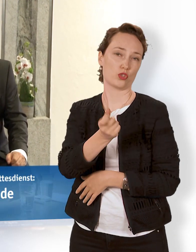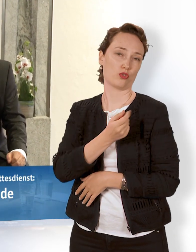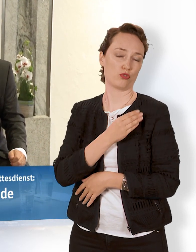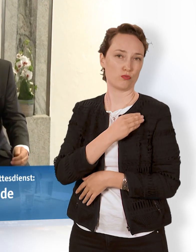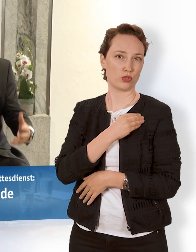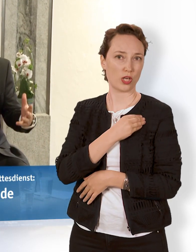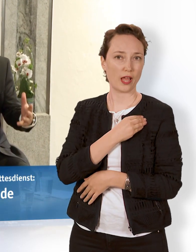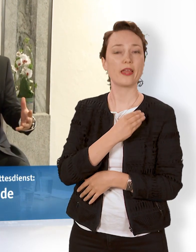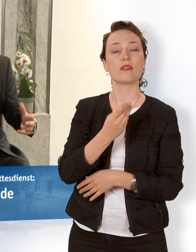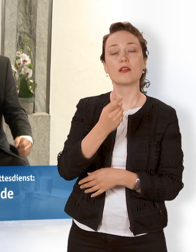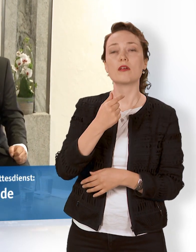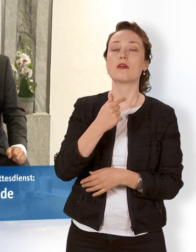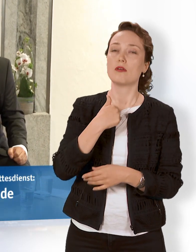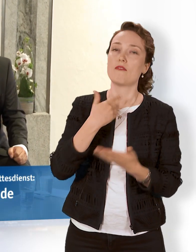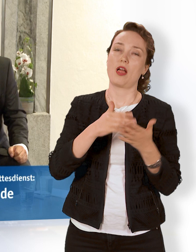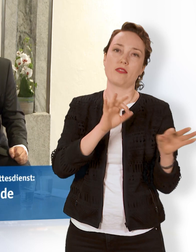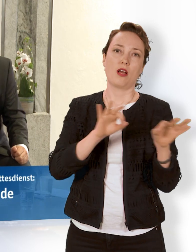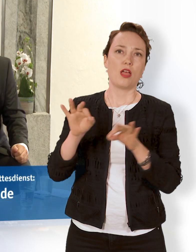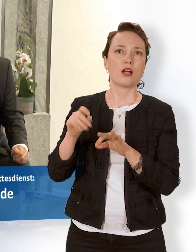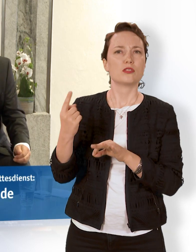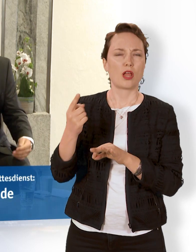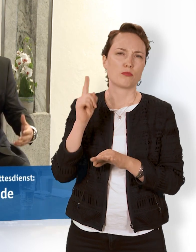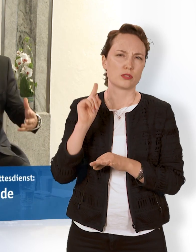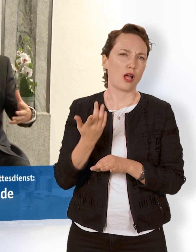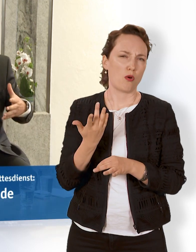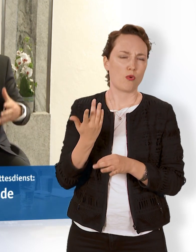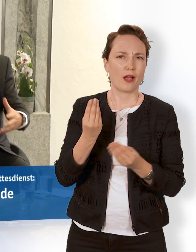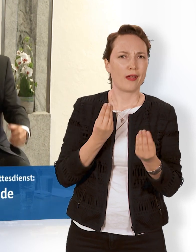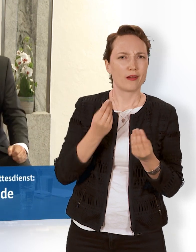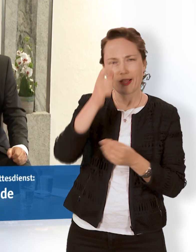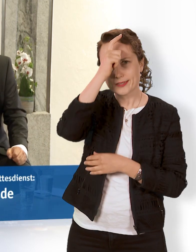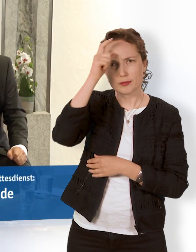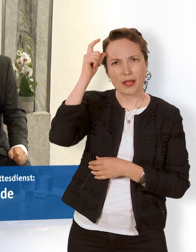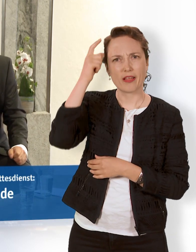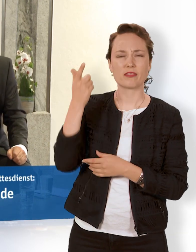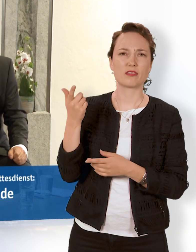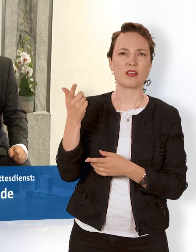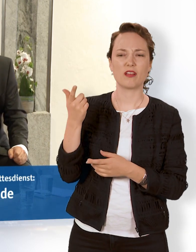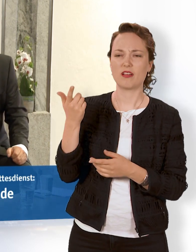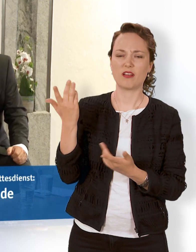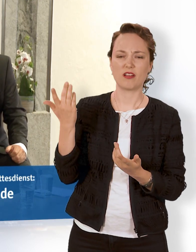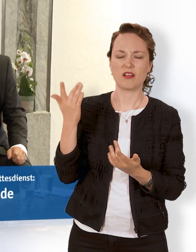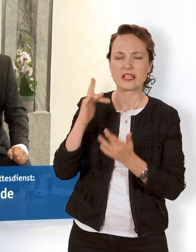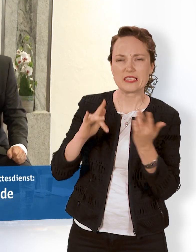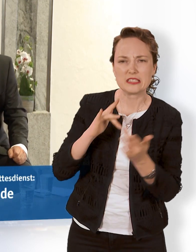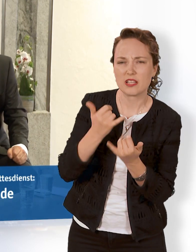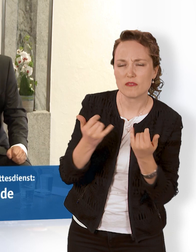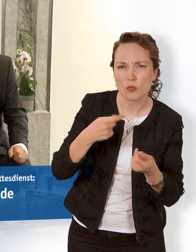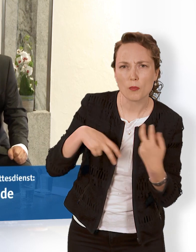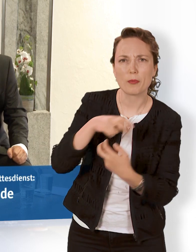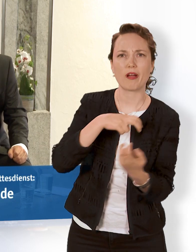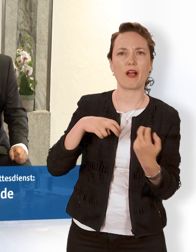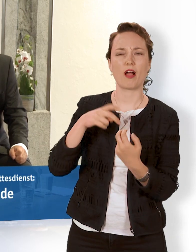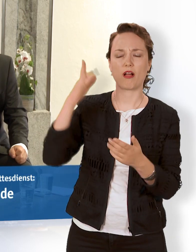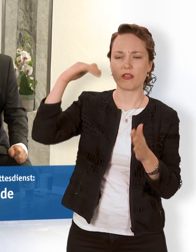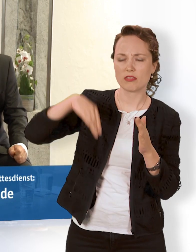auch Experte in Sachen, wie geht man mit Druck um und wie kann man aus tiefen Tälern dann auch wieder rauskommen. Und das kommt bei ihm